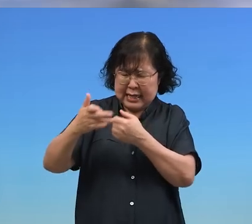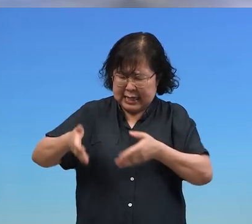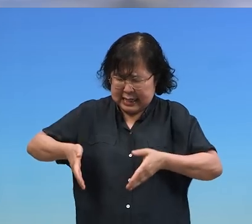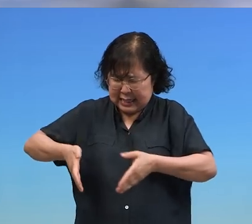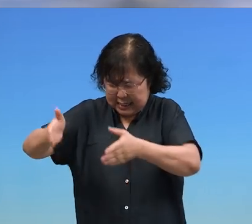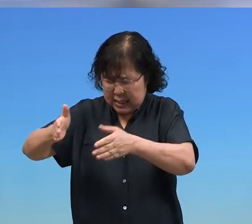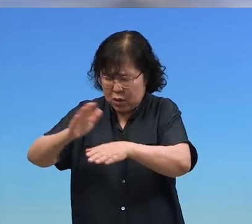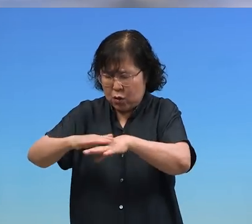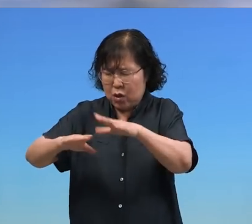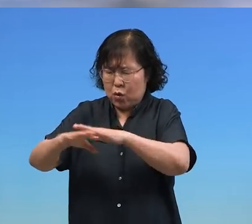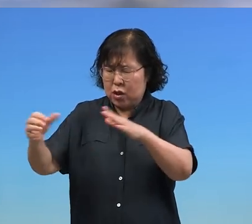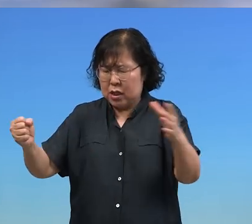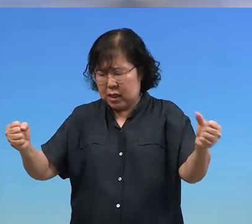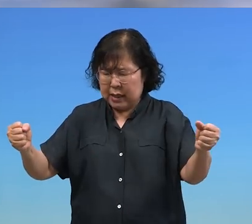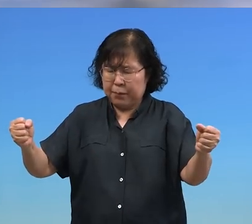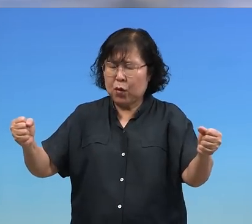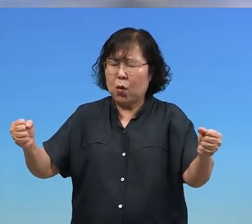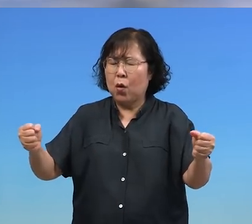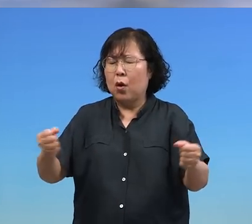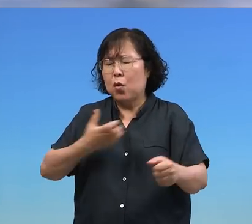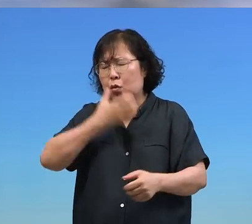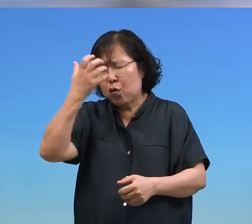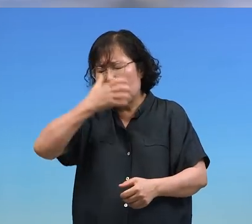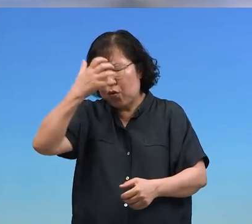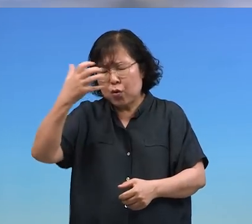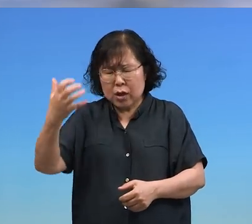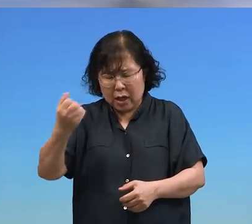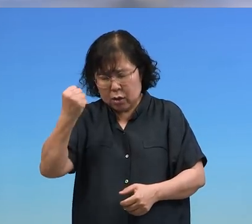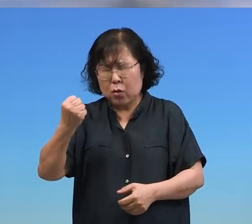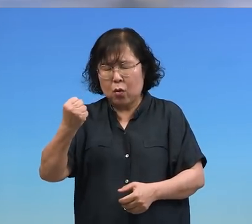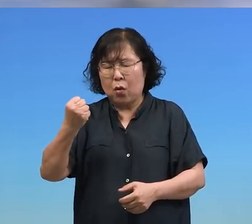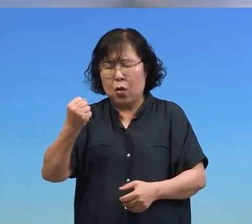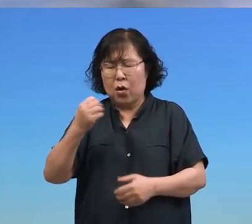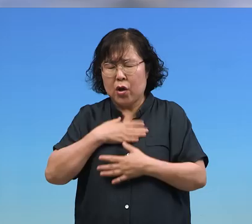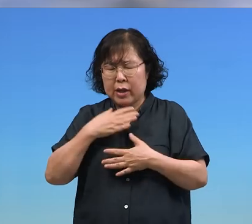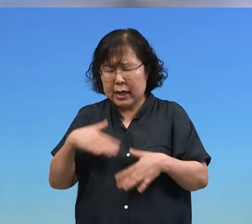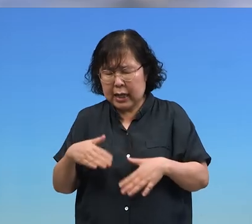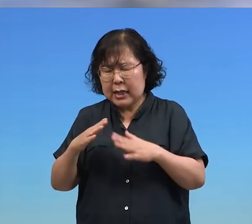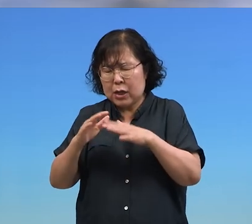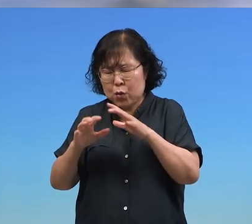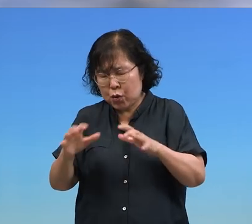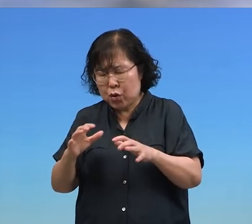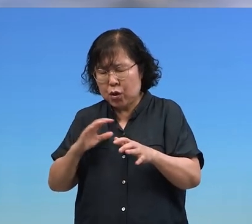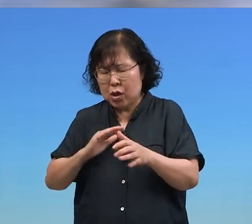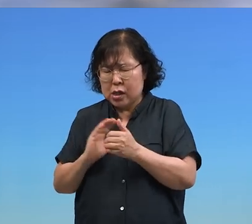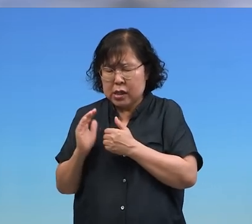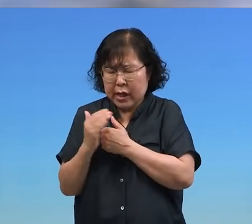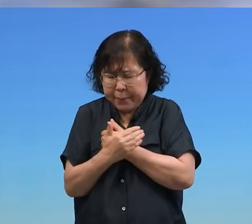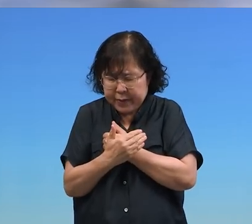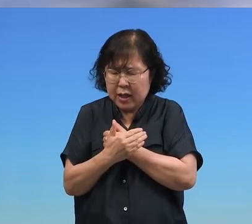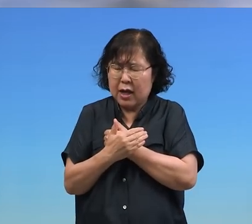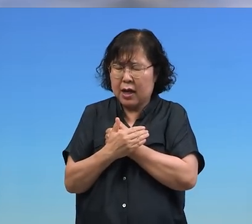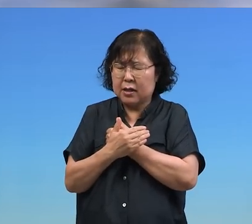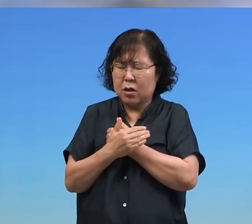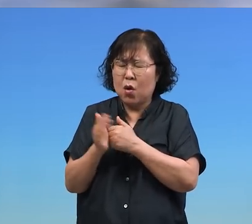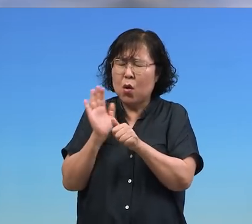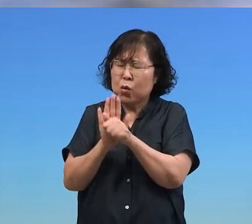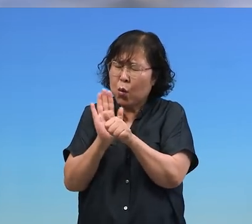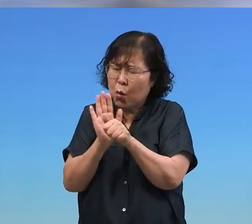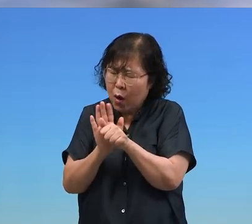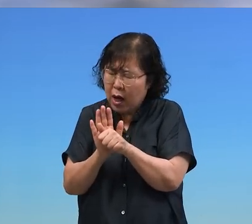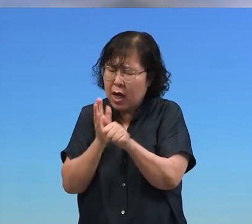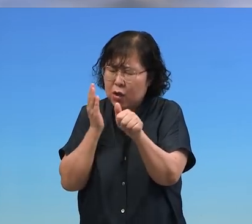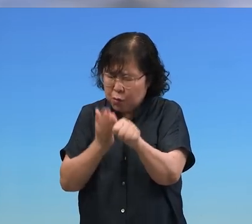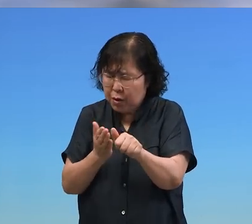대로를 손에 손을 맞잡고 서로 꿈을 꾸면서 연약한 이웃들을 보듬어 참 껴안아 그들을